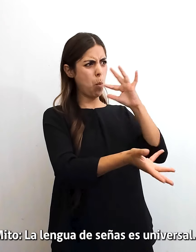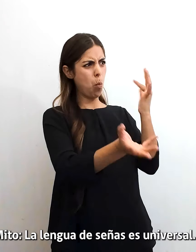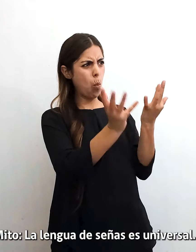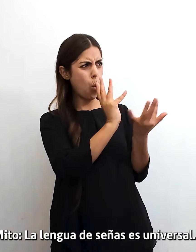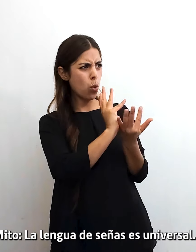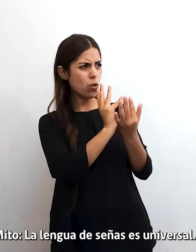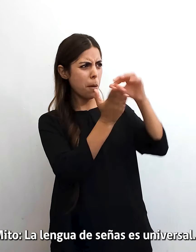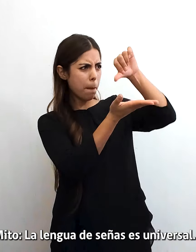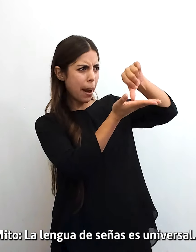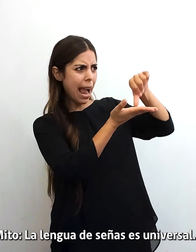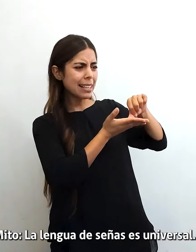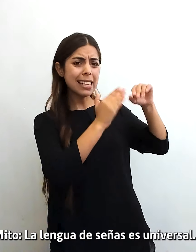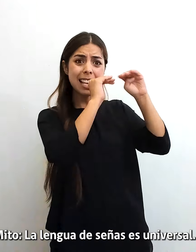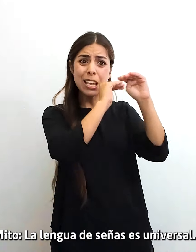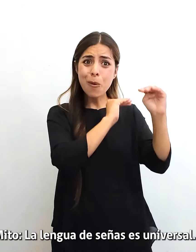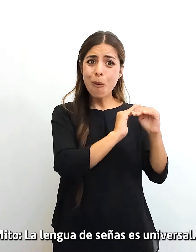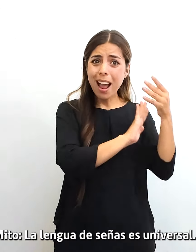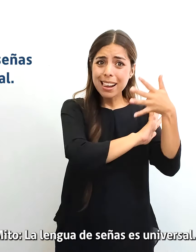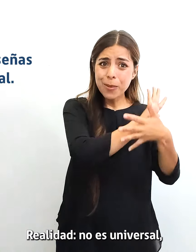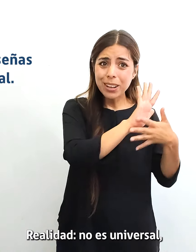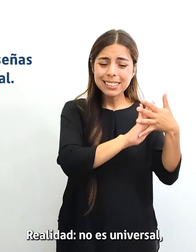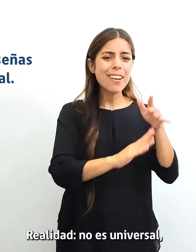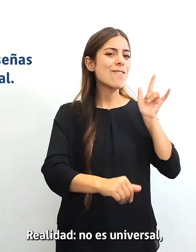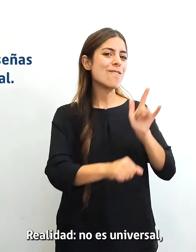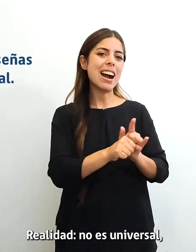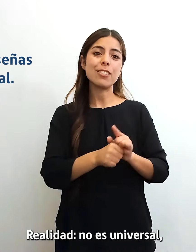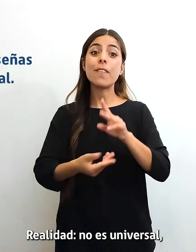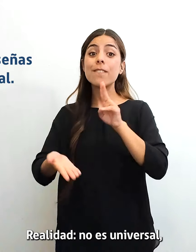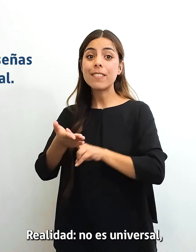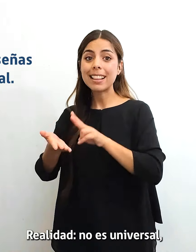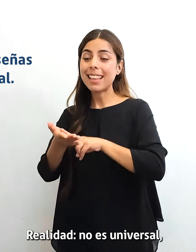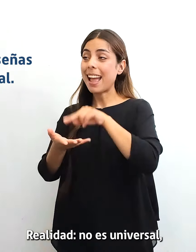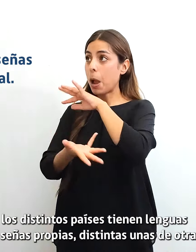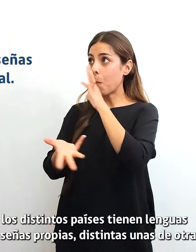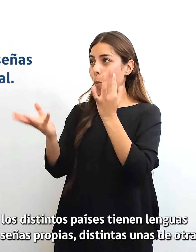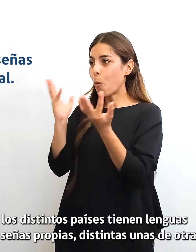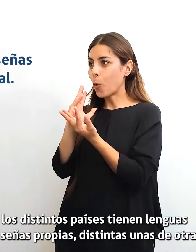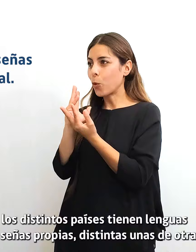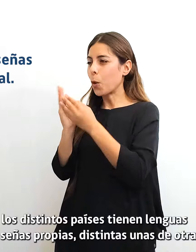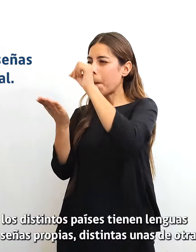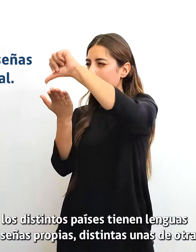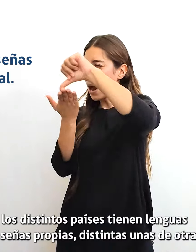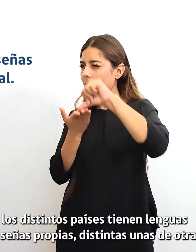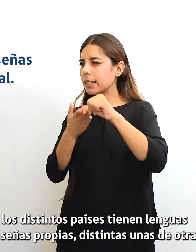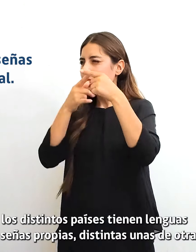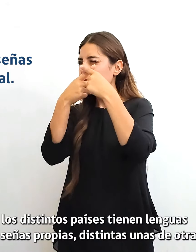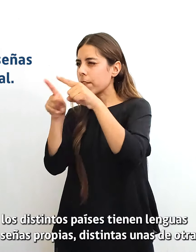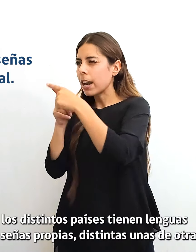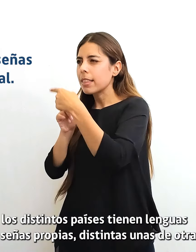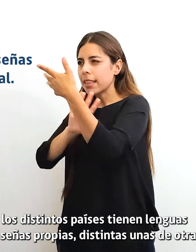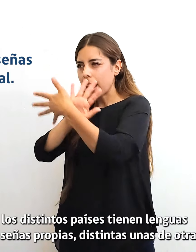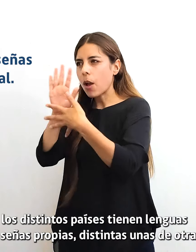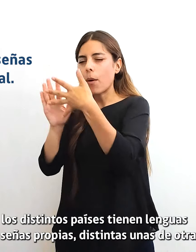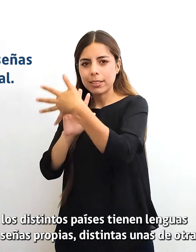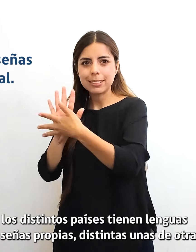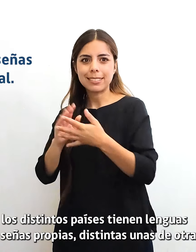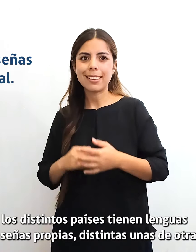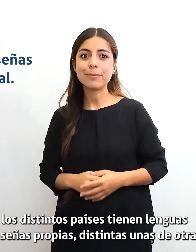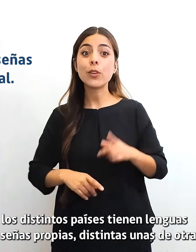la lengua de señas es universal. Realidad, no es universal. Los distintos países tienen lenguas de señas propias distintas unas de